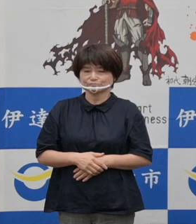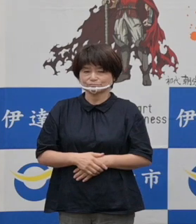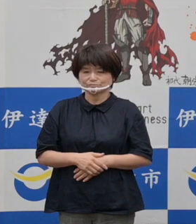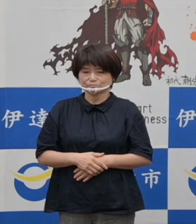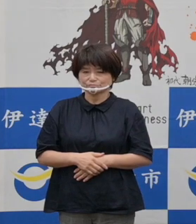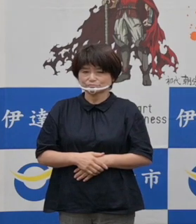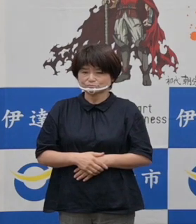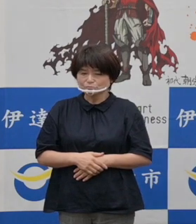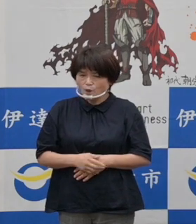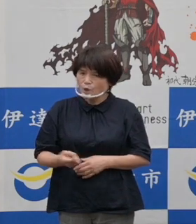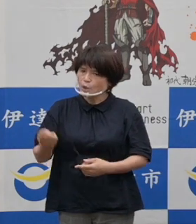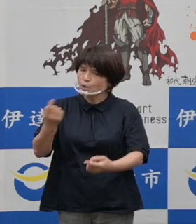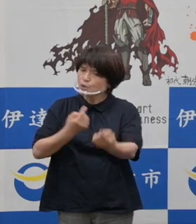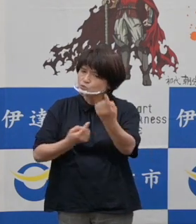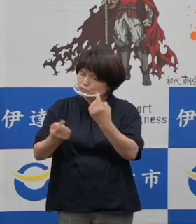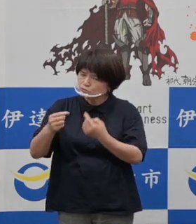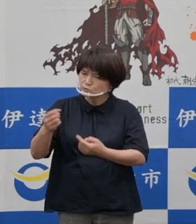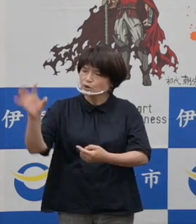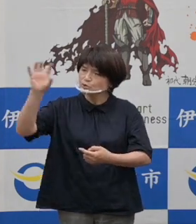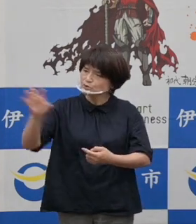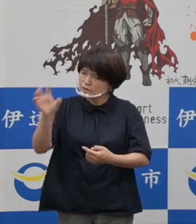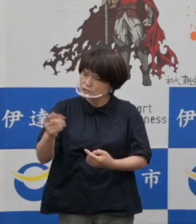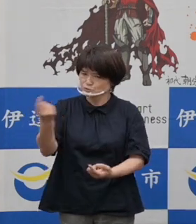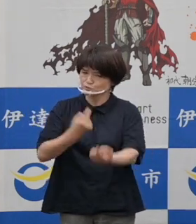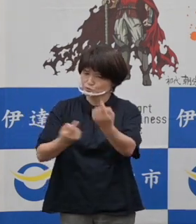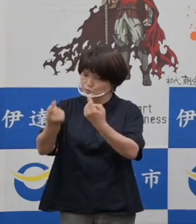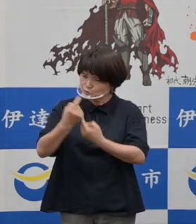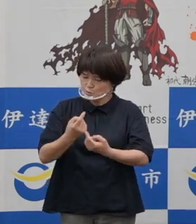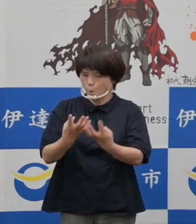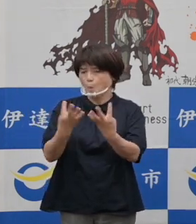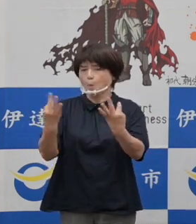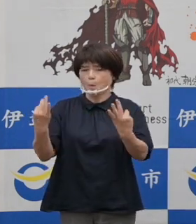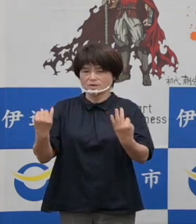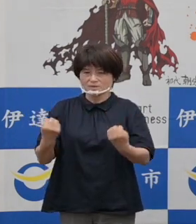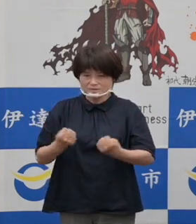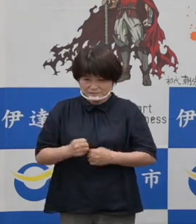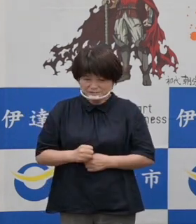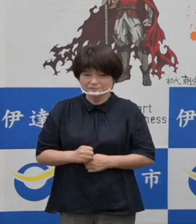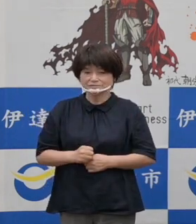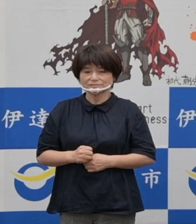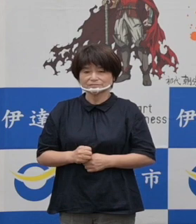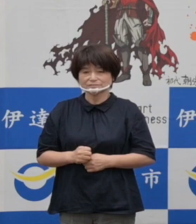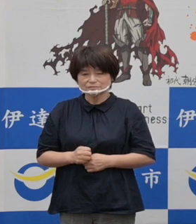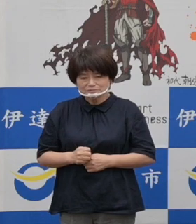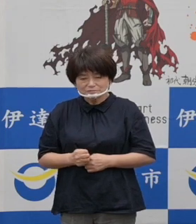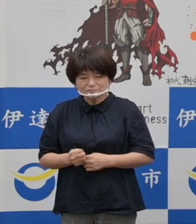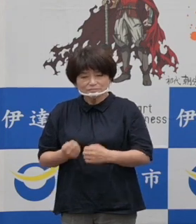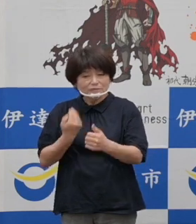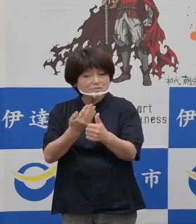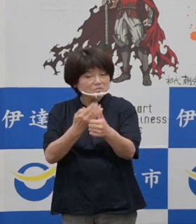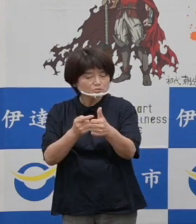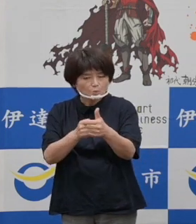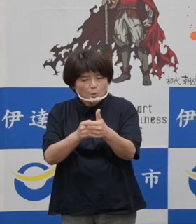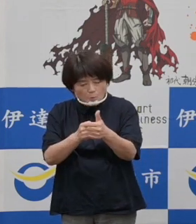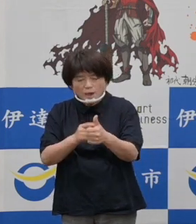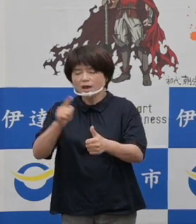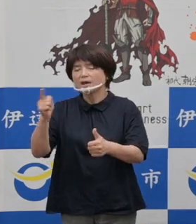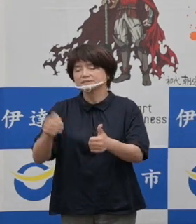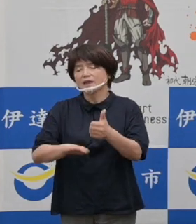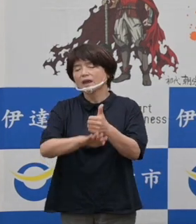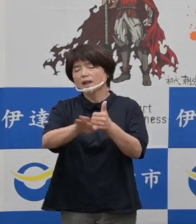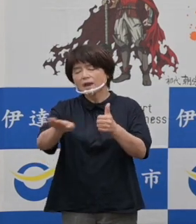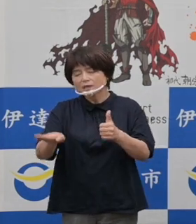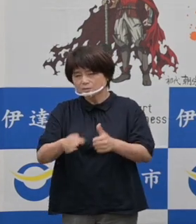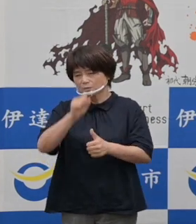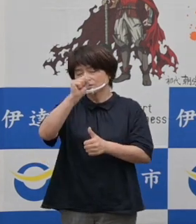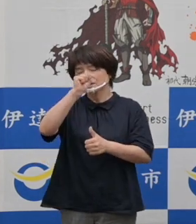リピーターの方が非常に多いということ、それから、その方にお話を聞きますと、自然環境が非常に